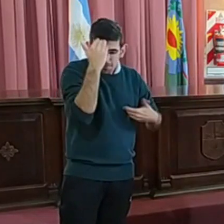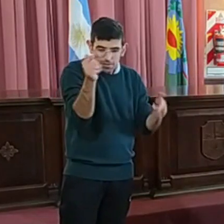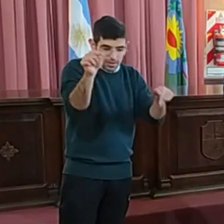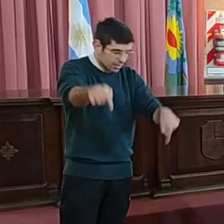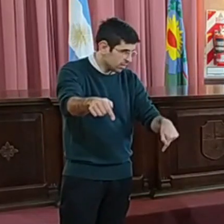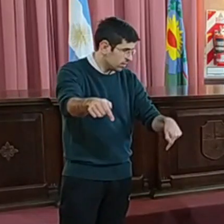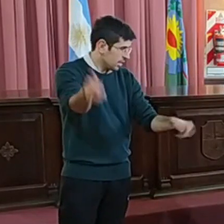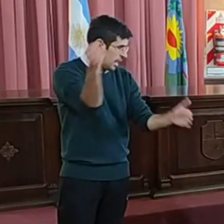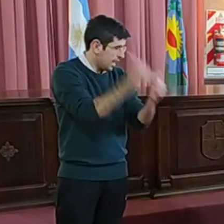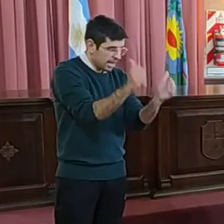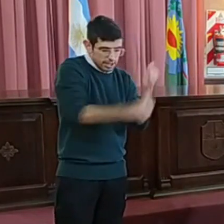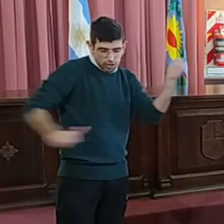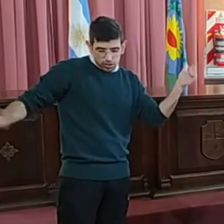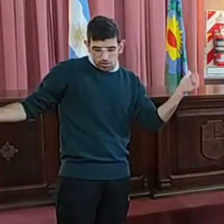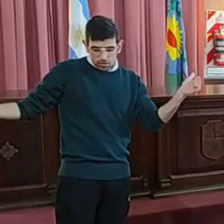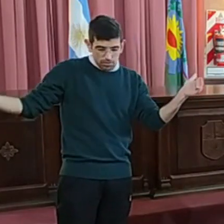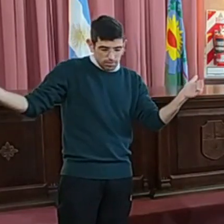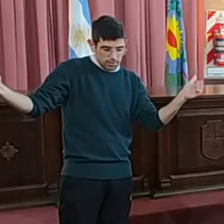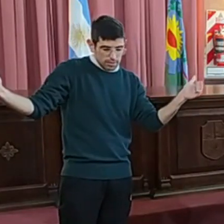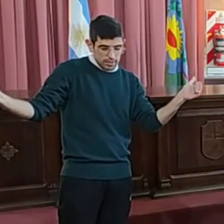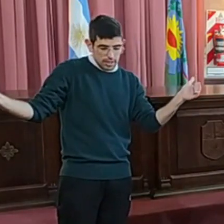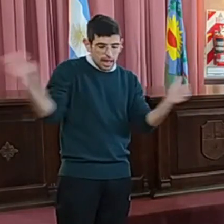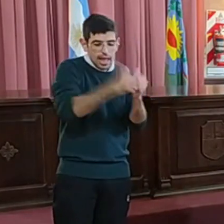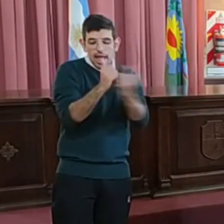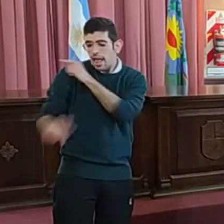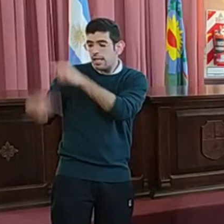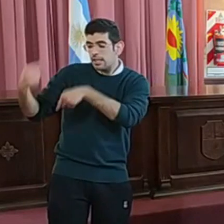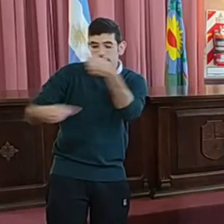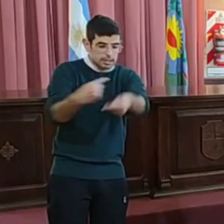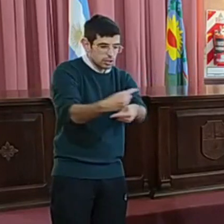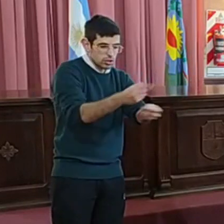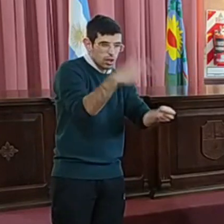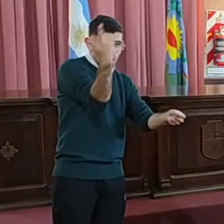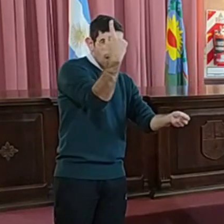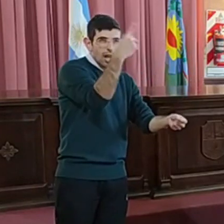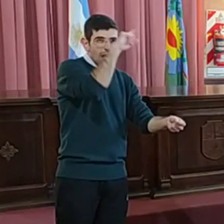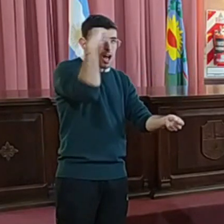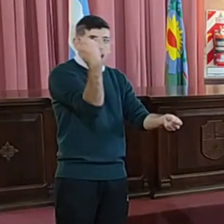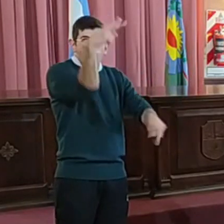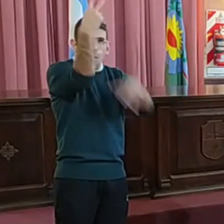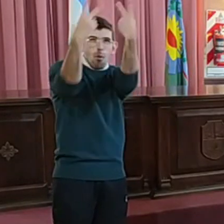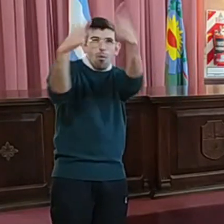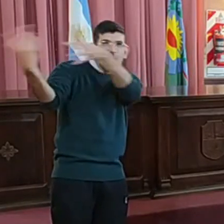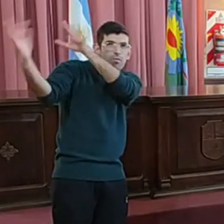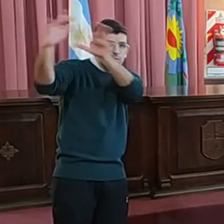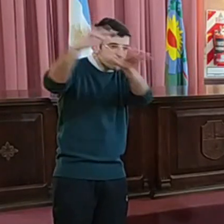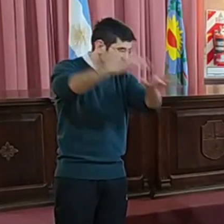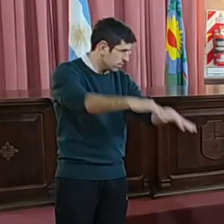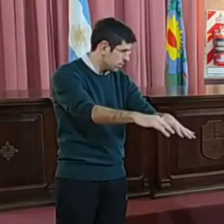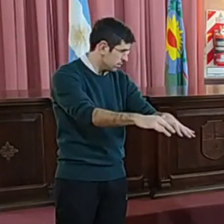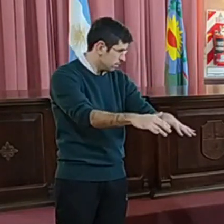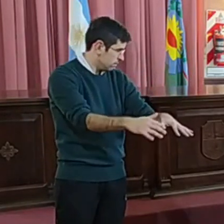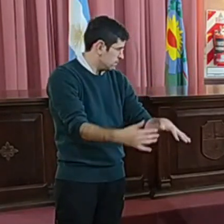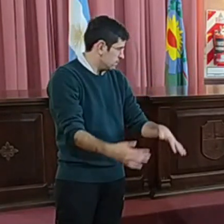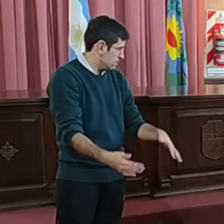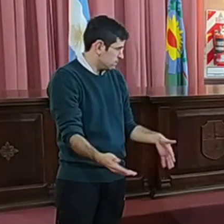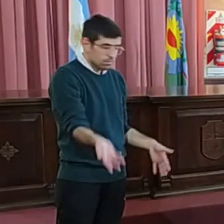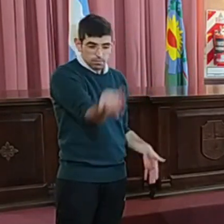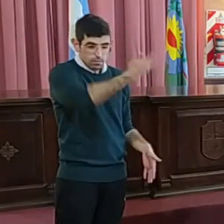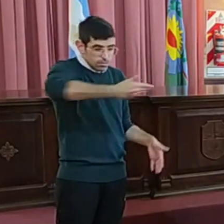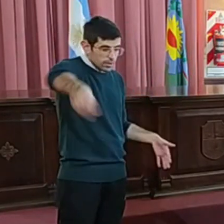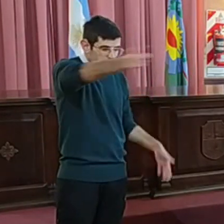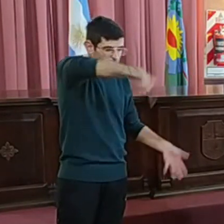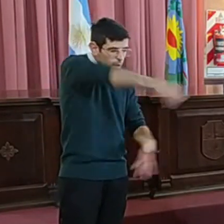hicieron historia, a los inmigrantes que aportaron fragmentos de sus tradiciones y nos abrazamos para compartir el